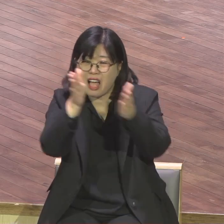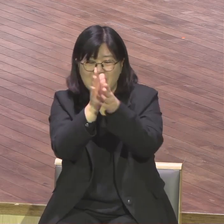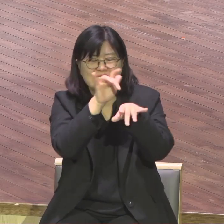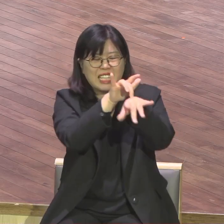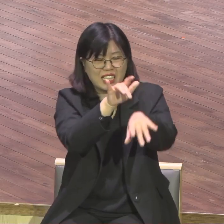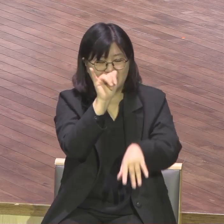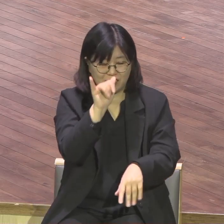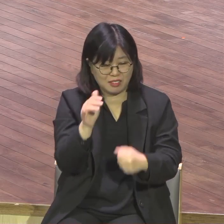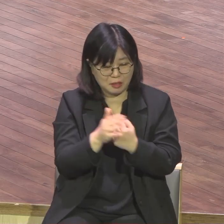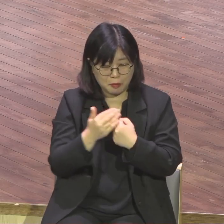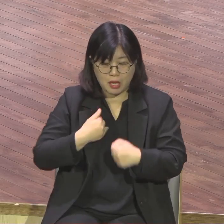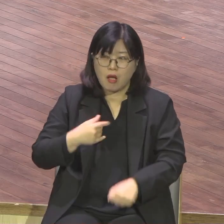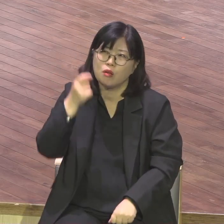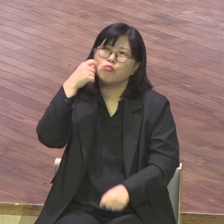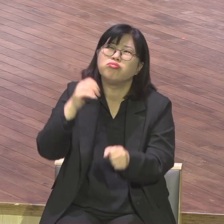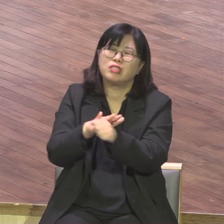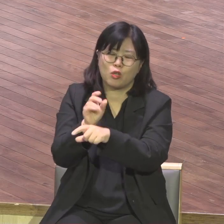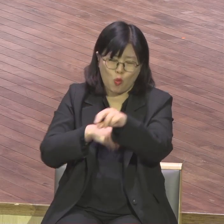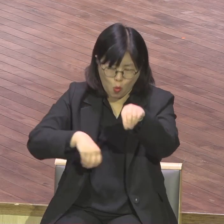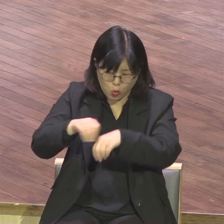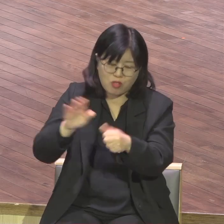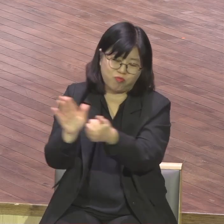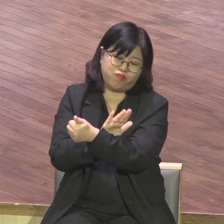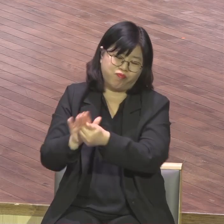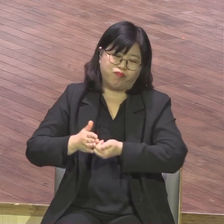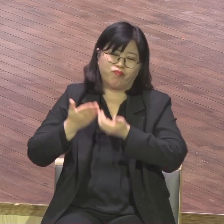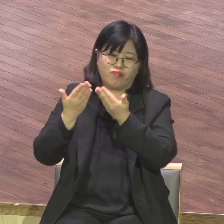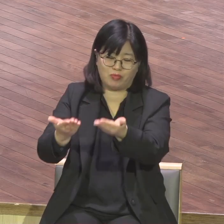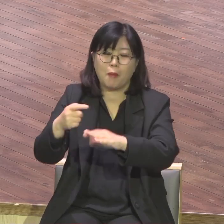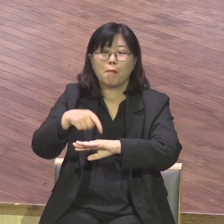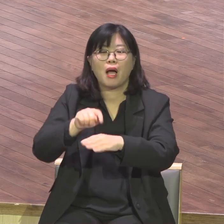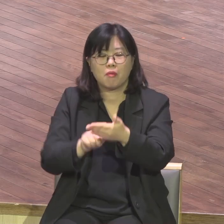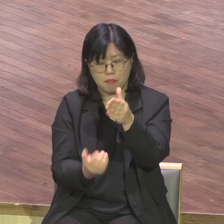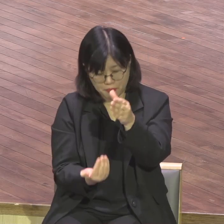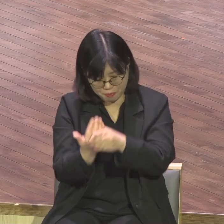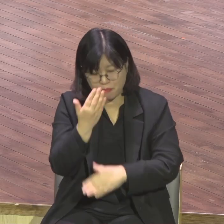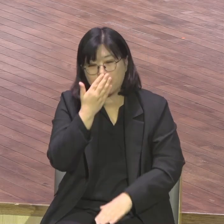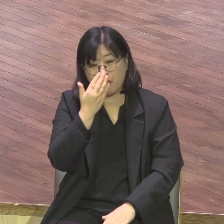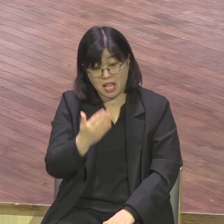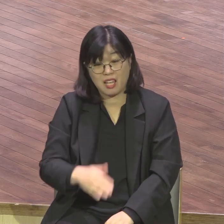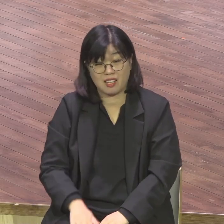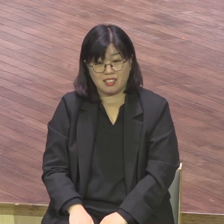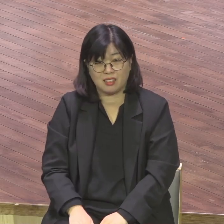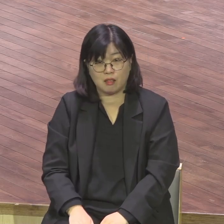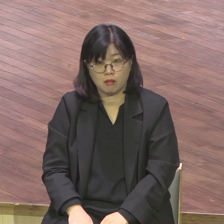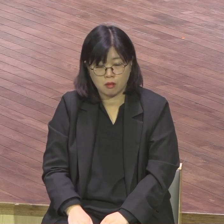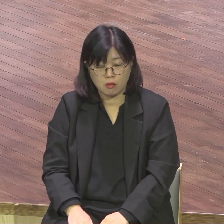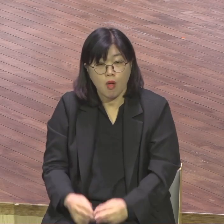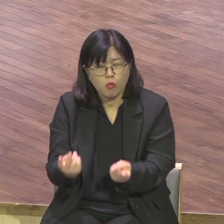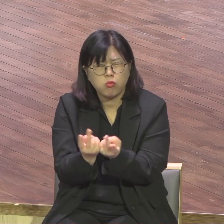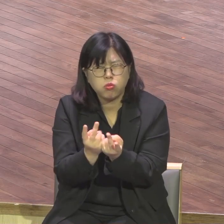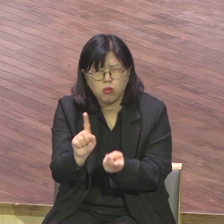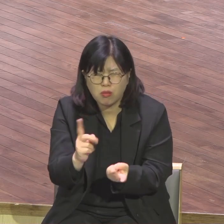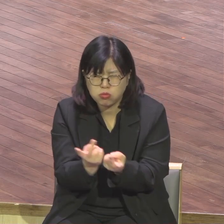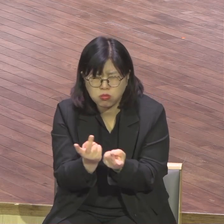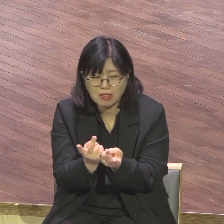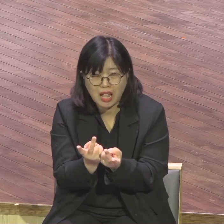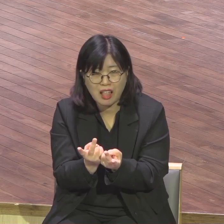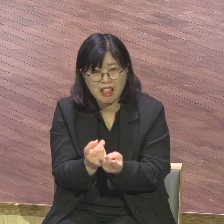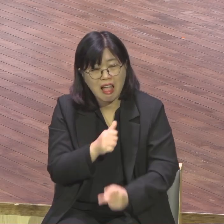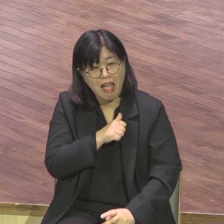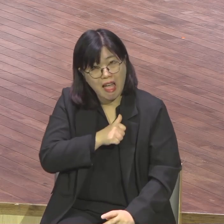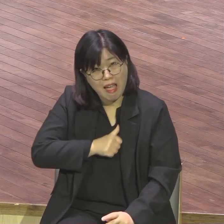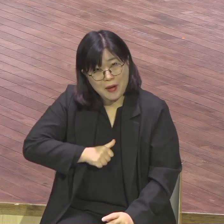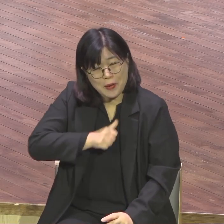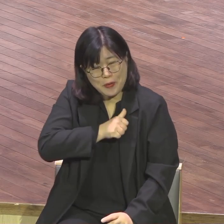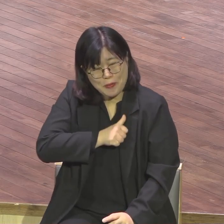싸우라. 영적 싸움. 이것을 다른 말로 하면 무슨 말입니까? 기도입니다. 기도. 영적 싸움을